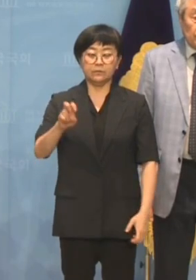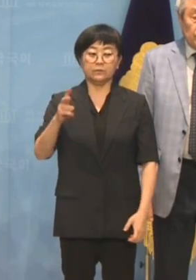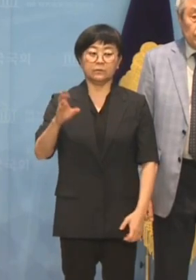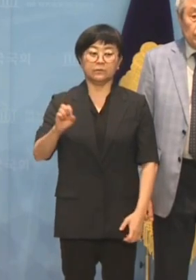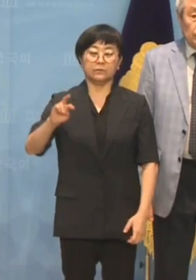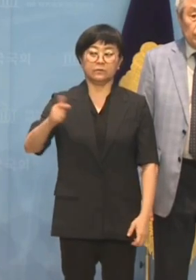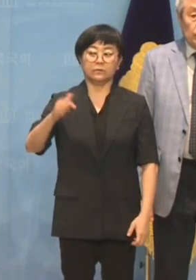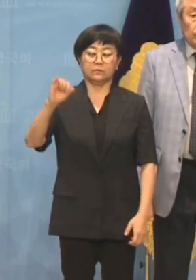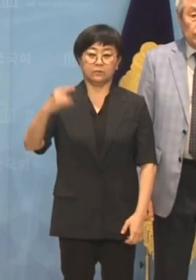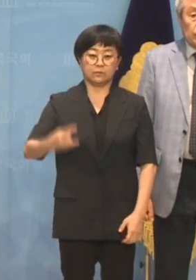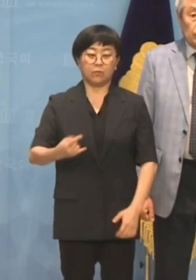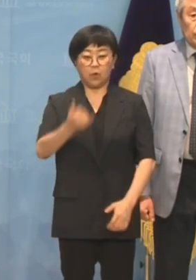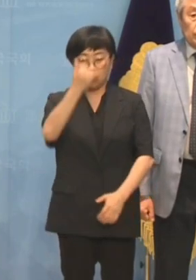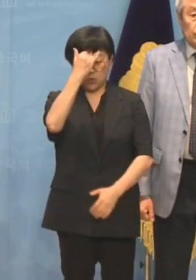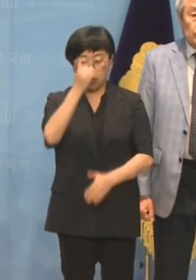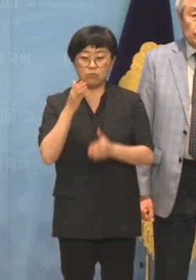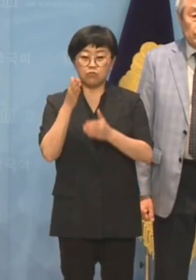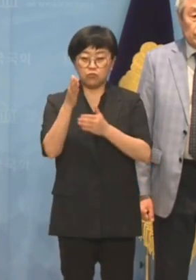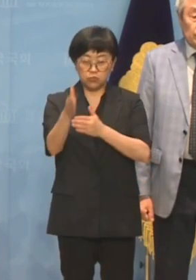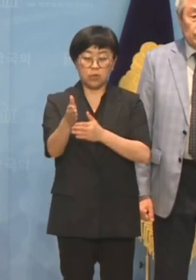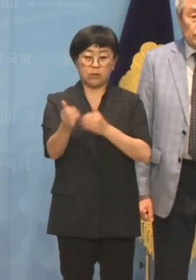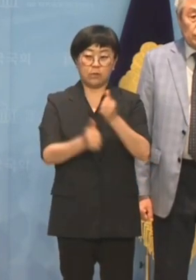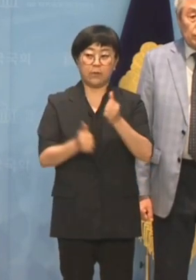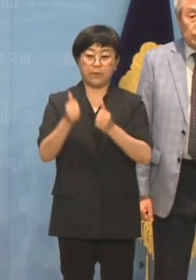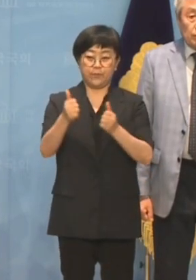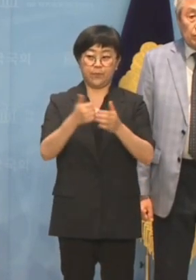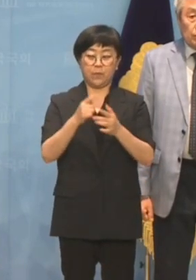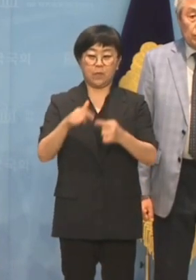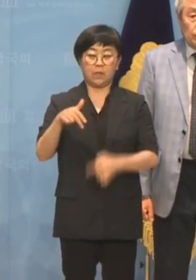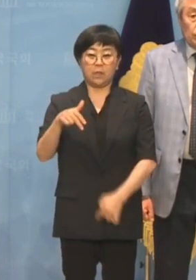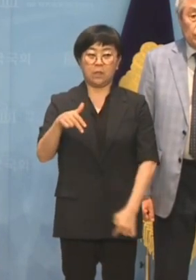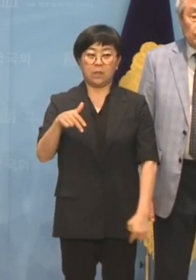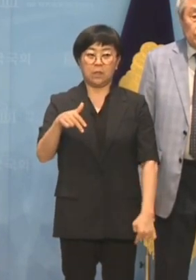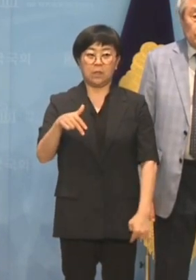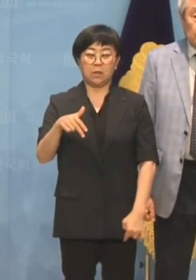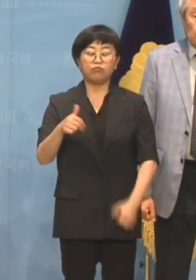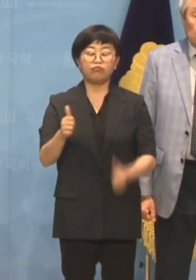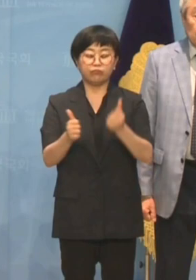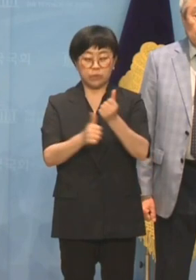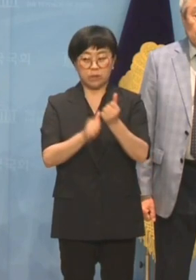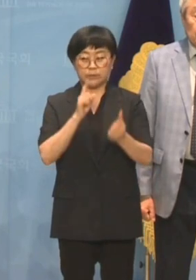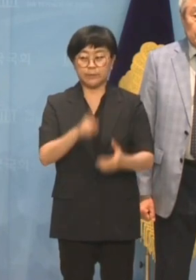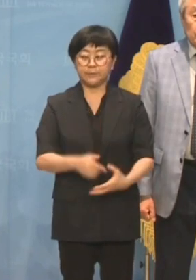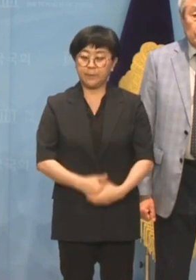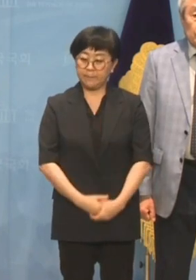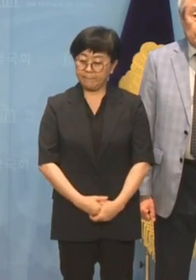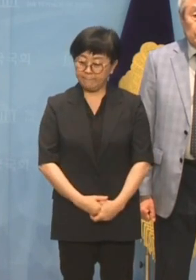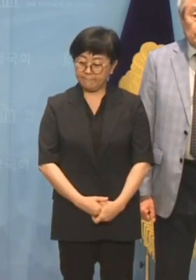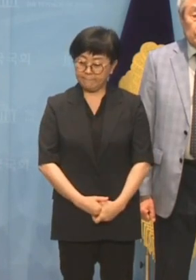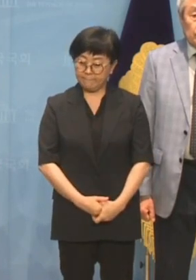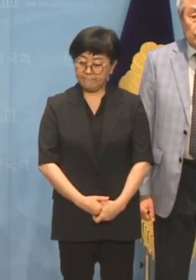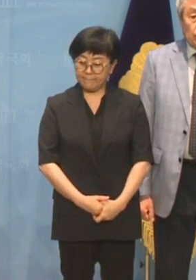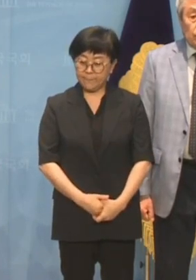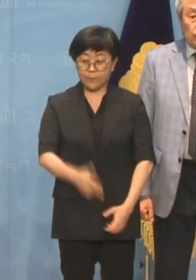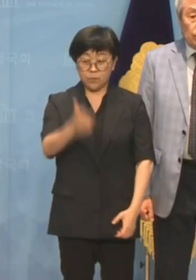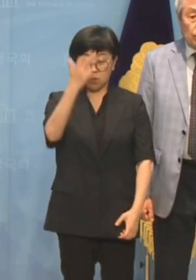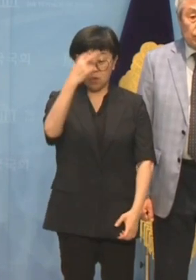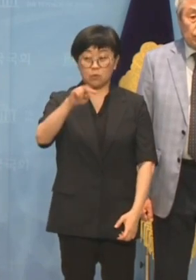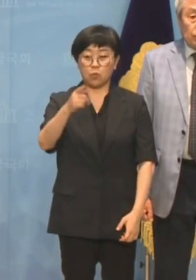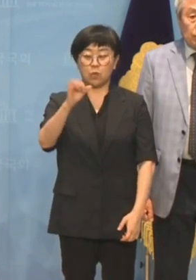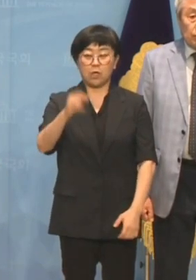명문희 윤리분과위원님 함께하셨습니다. 청양유족회 부회장님이시기도 합니다. 네,